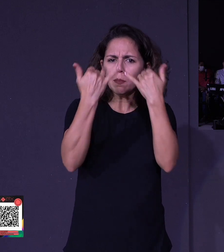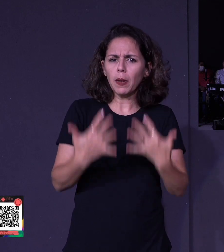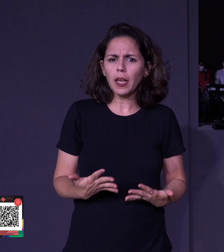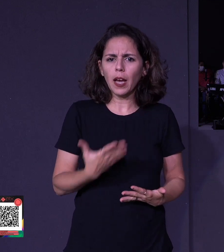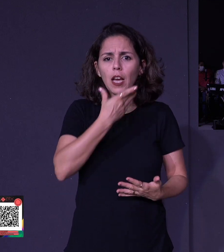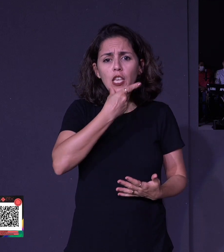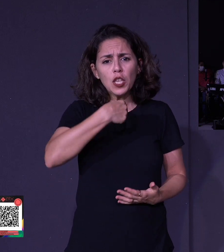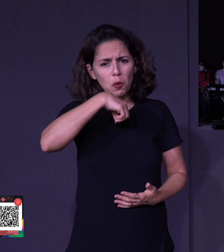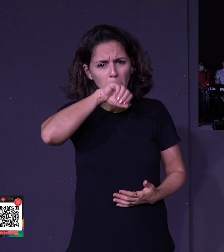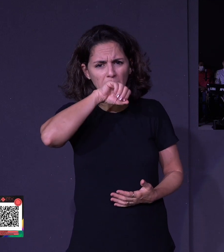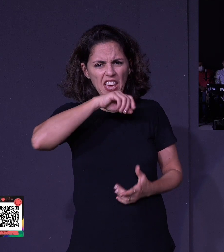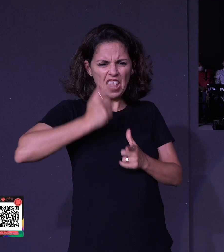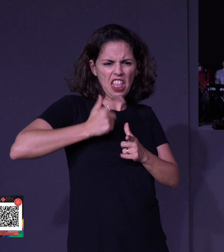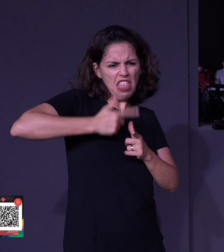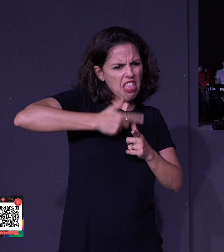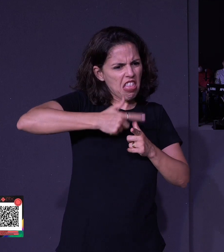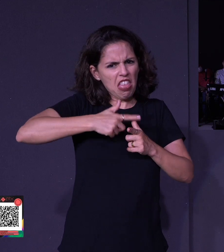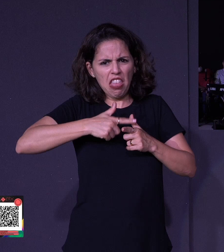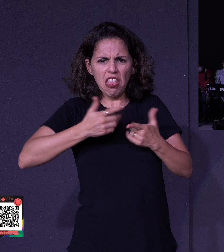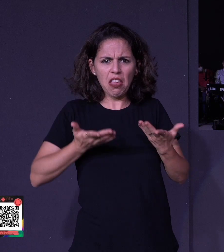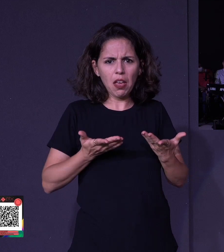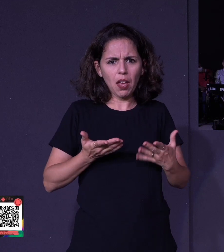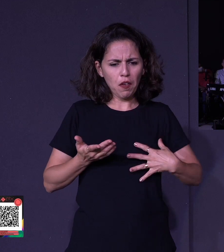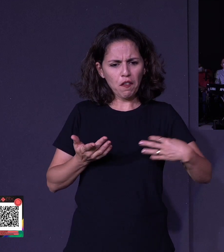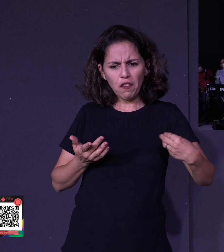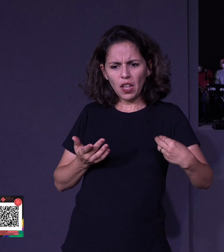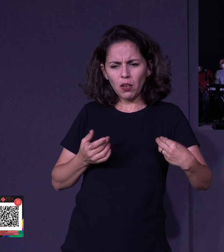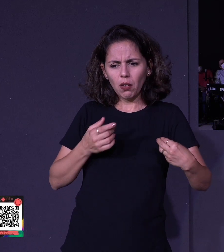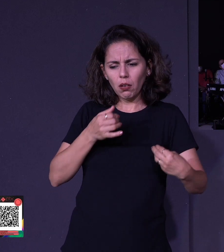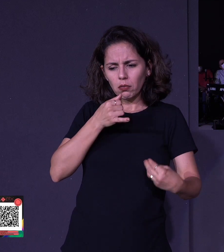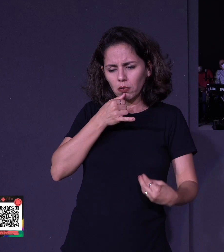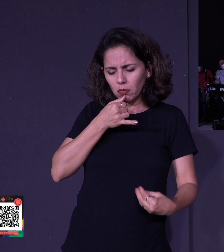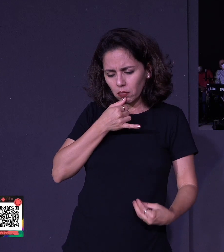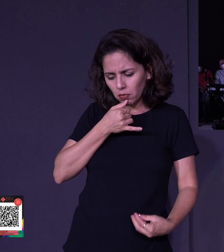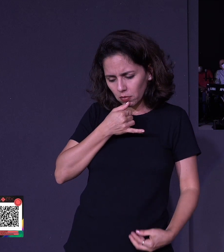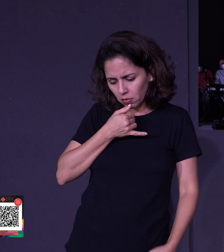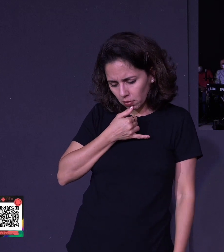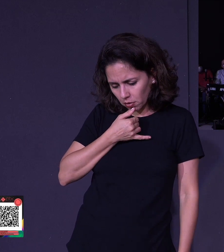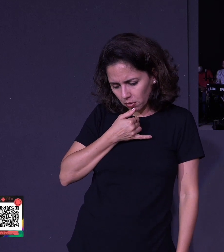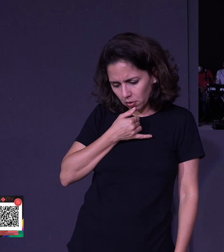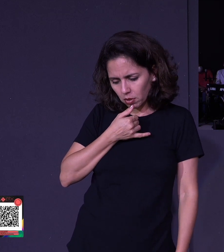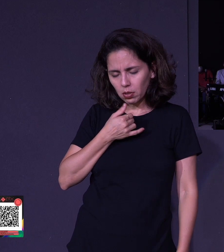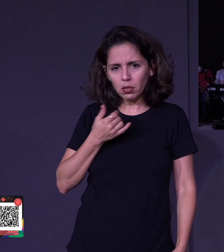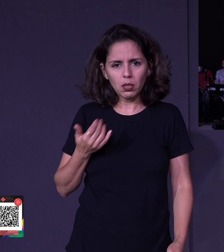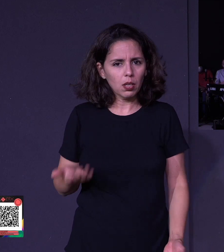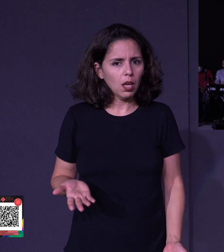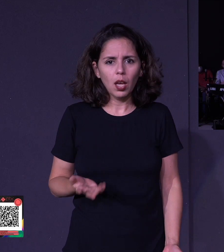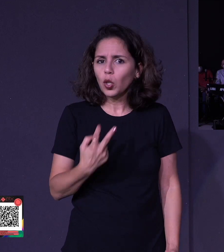não desanimem. Nunca me esqueço. A pessoa chegou na formatura lá de